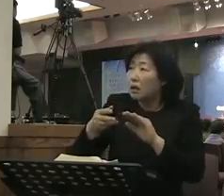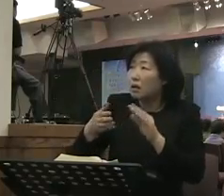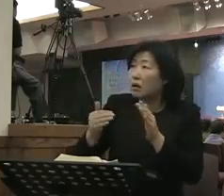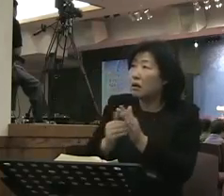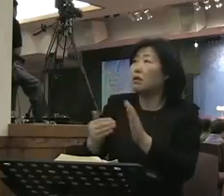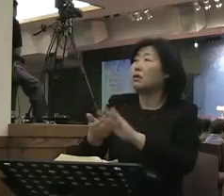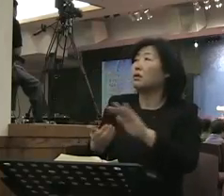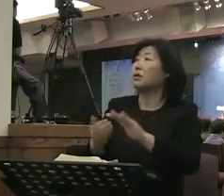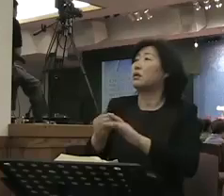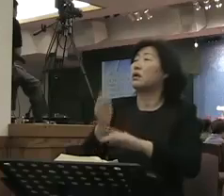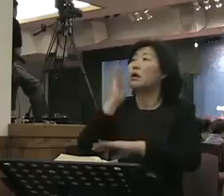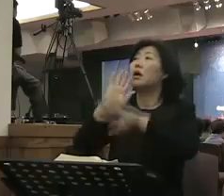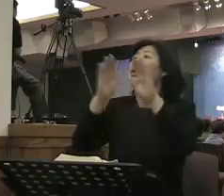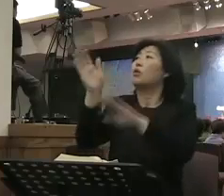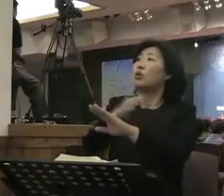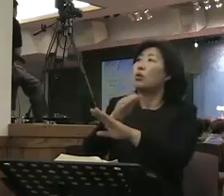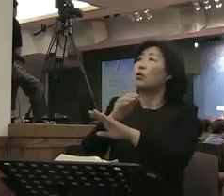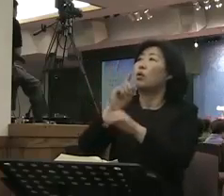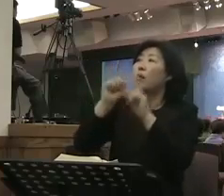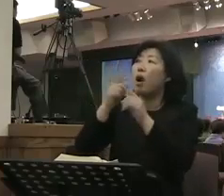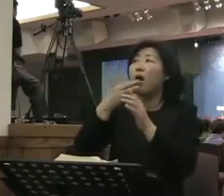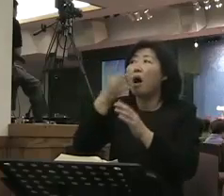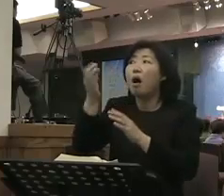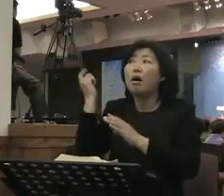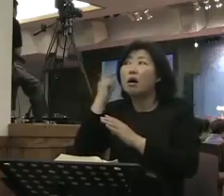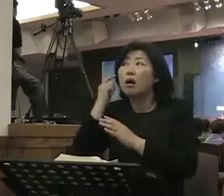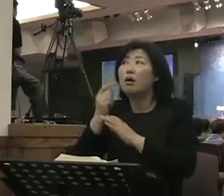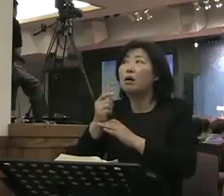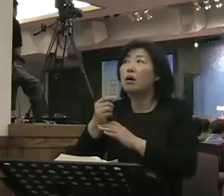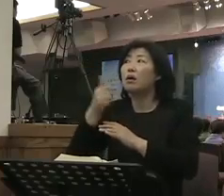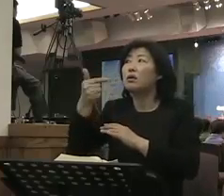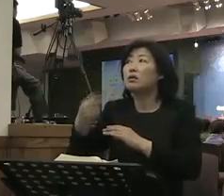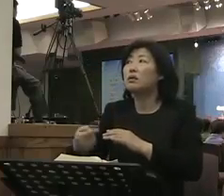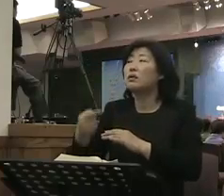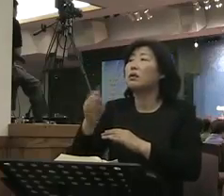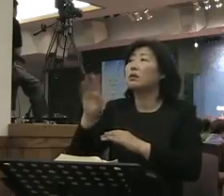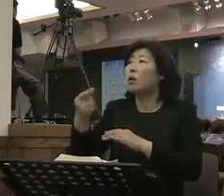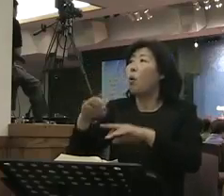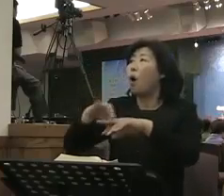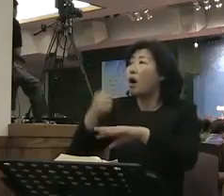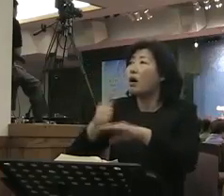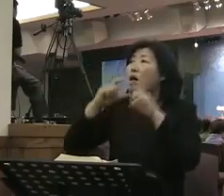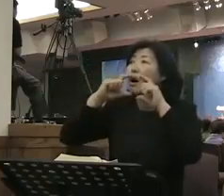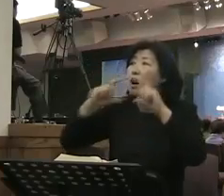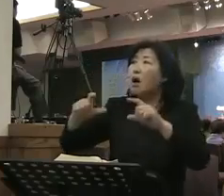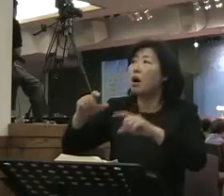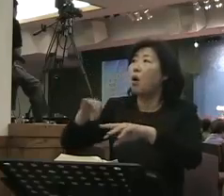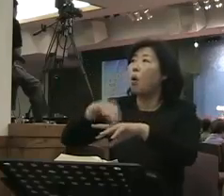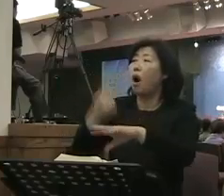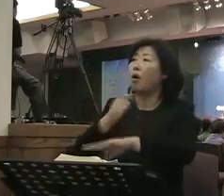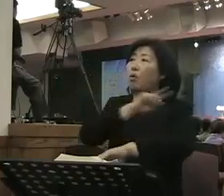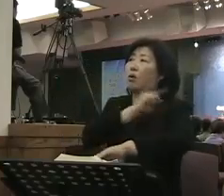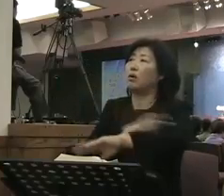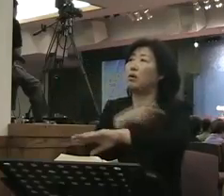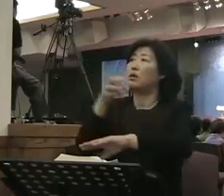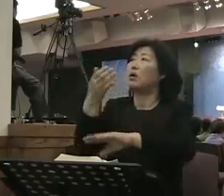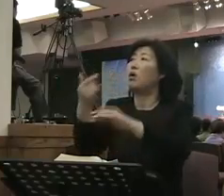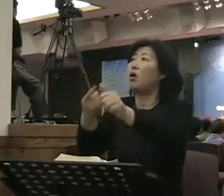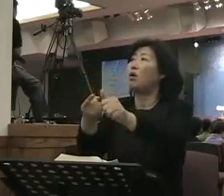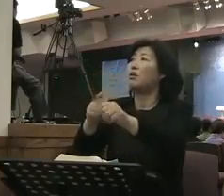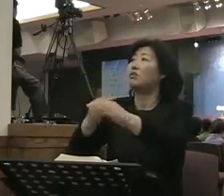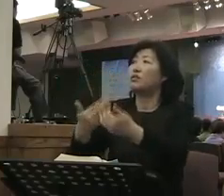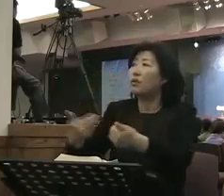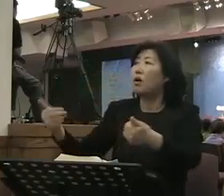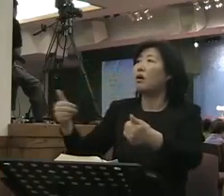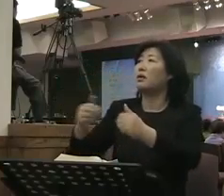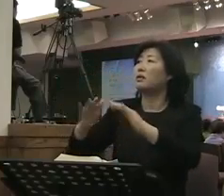하늘로부터 내려오는 말소리가 들렸다. 느부갓네살 왕아, 너에게 선언한다. 왕권이 너에게서 떠났다. 너는